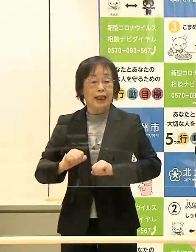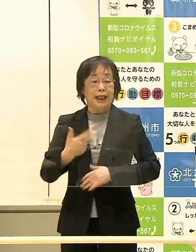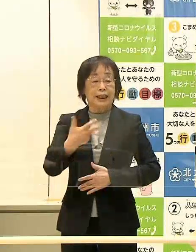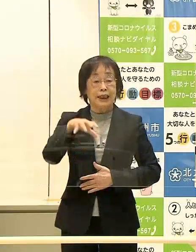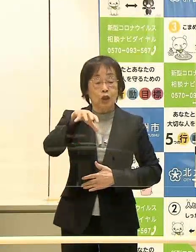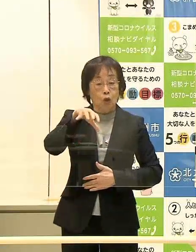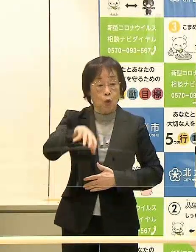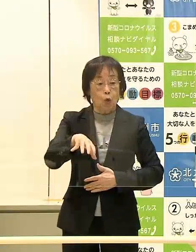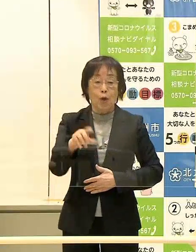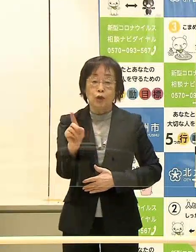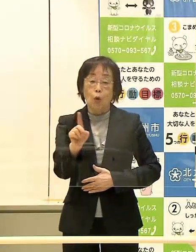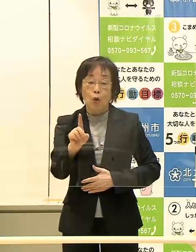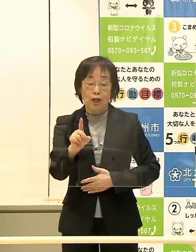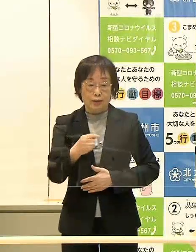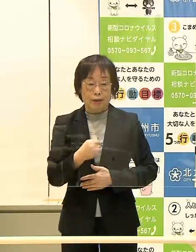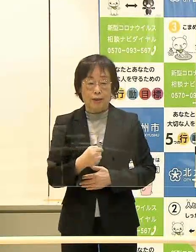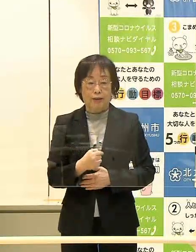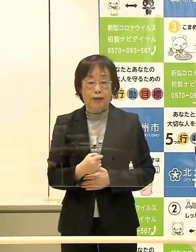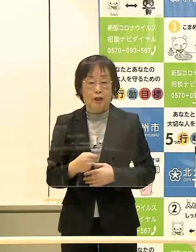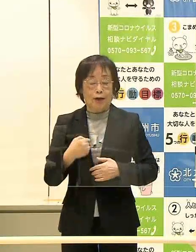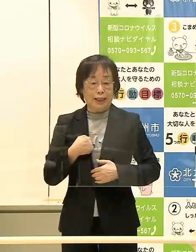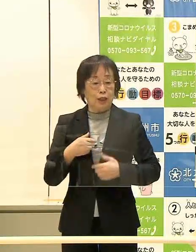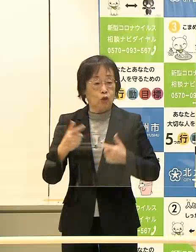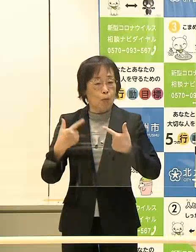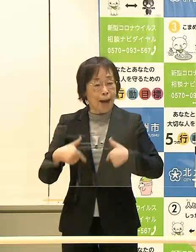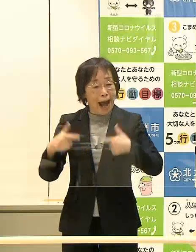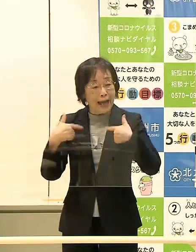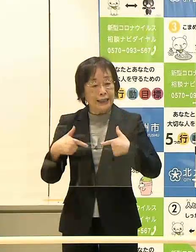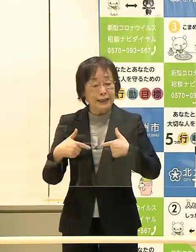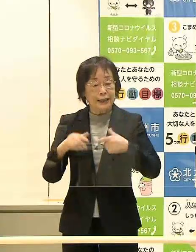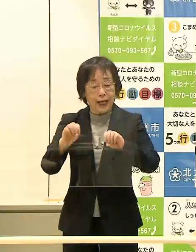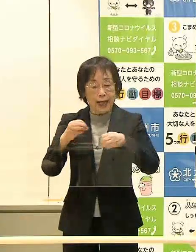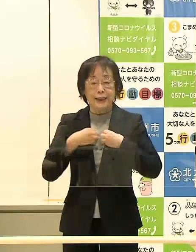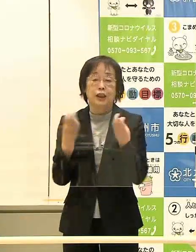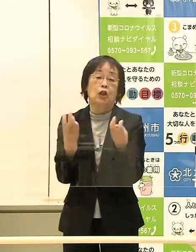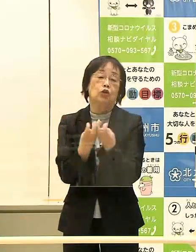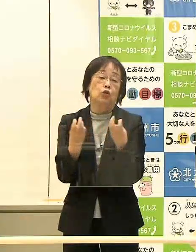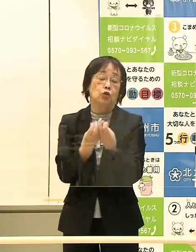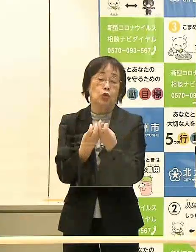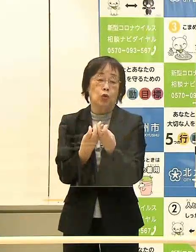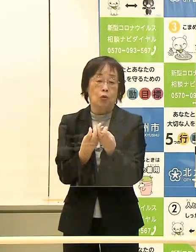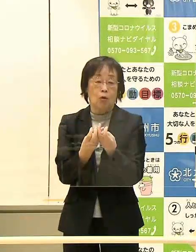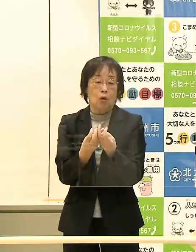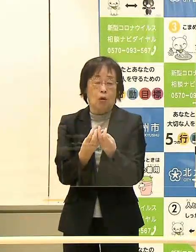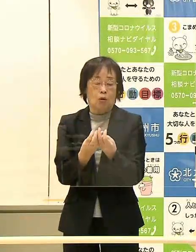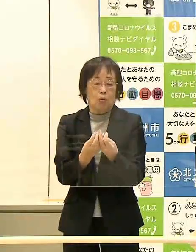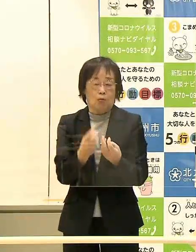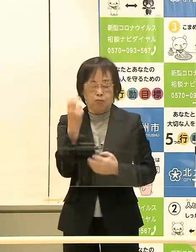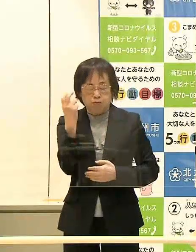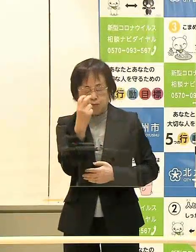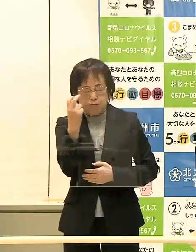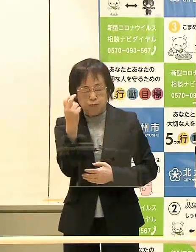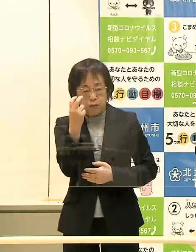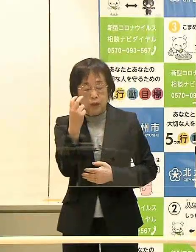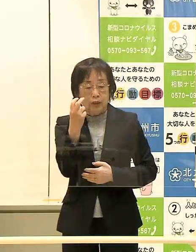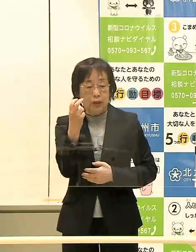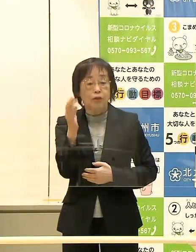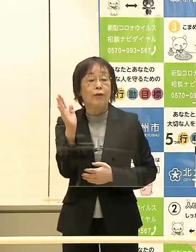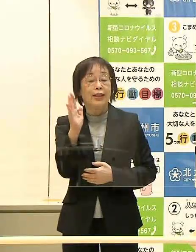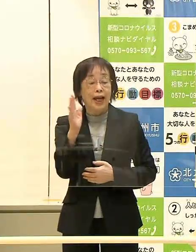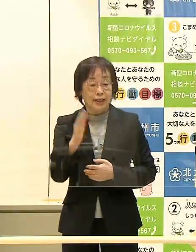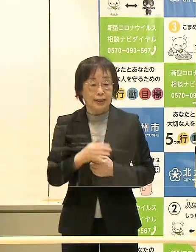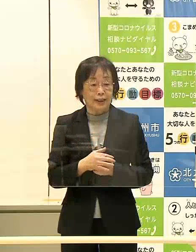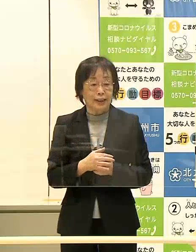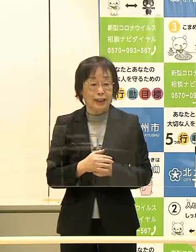においてどうかということはもちろん毎日その数字を注目しているわけでありまして思っているわけでありますけれども